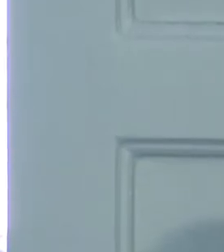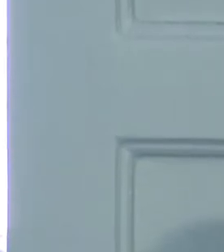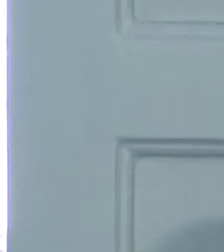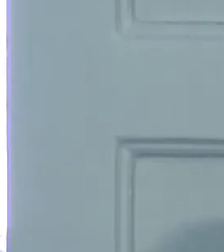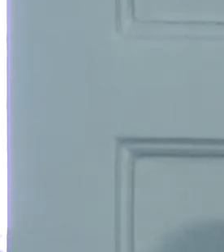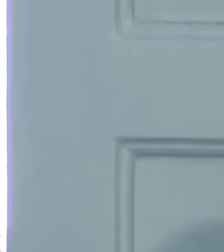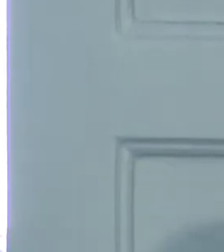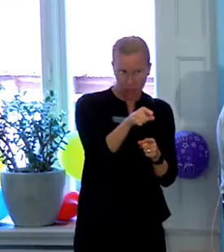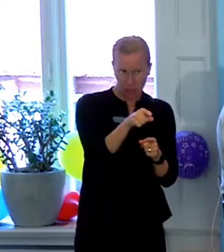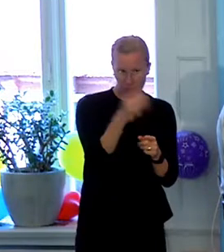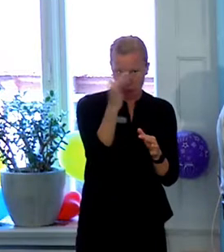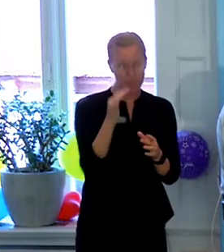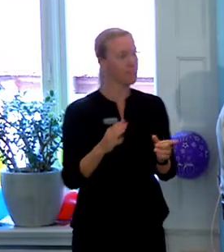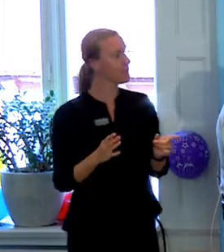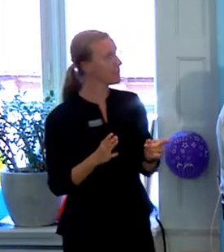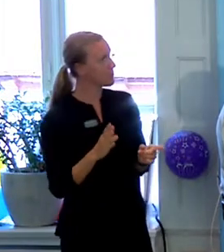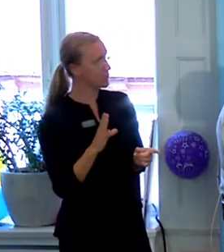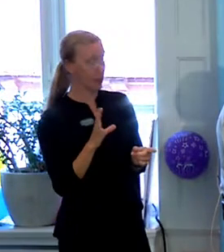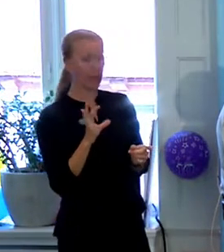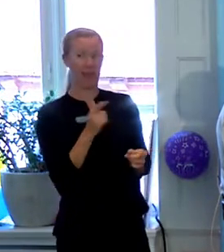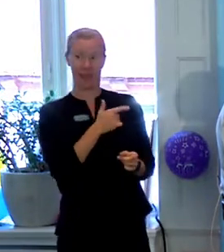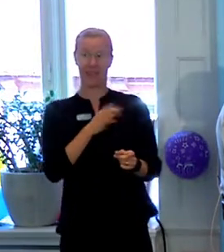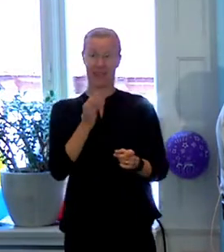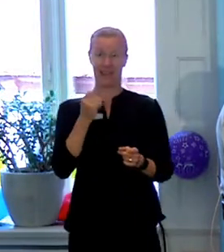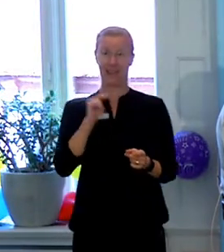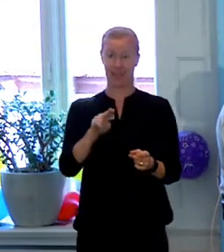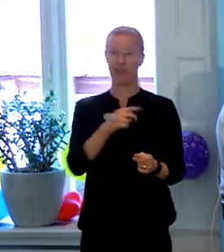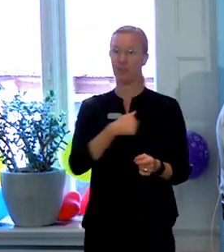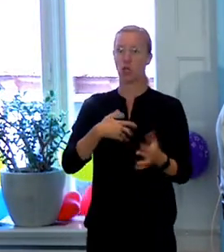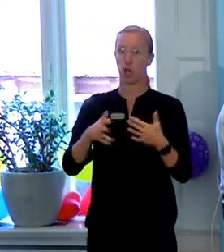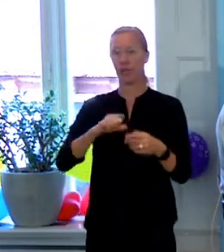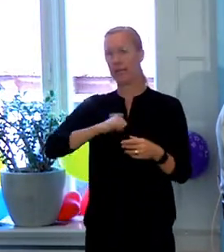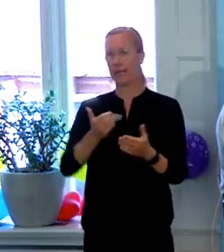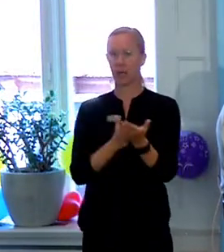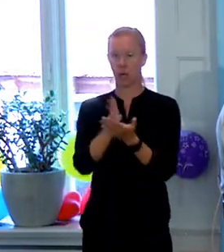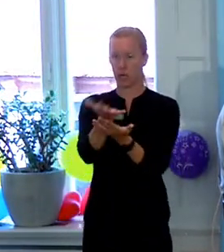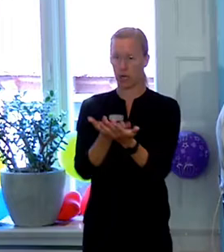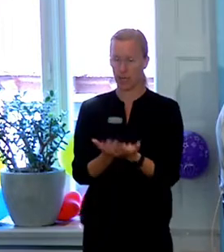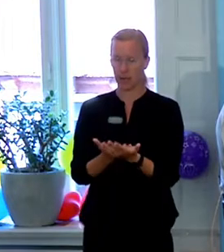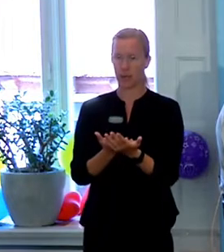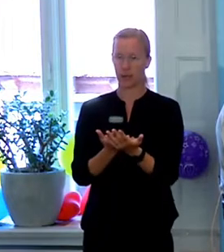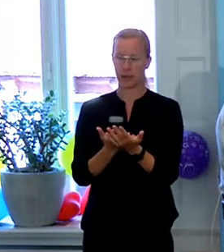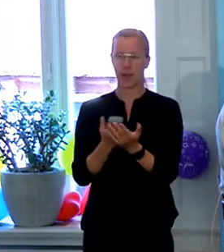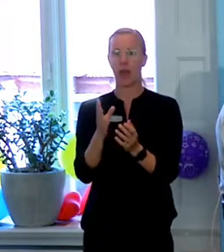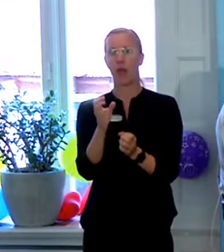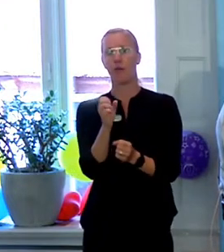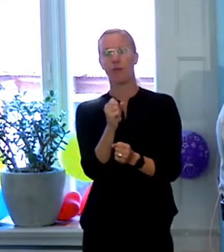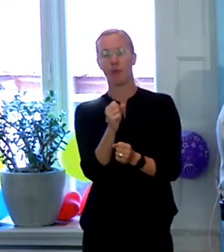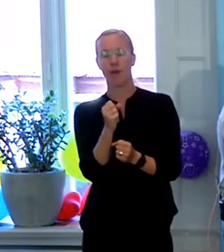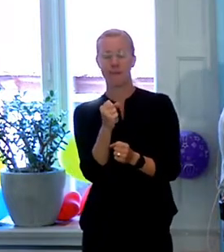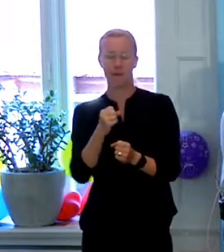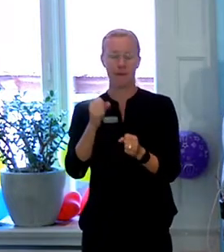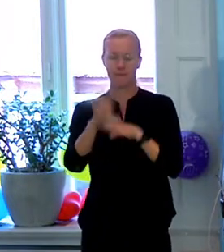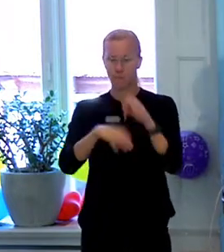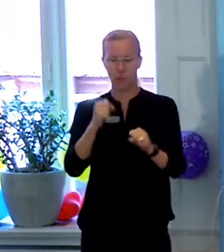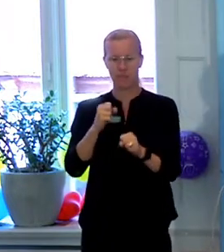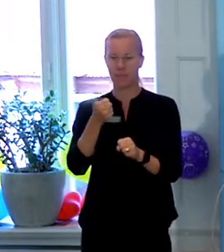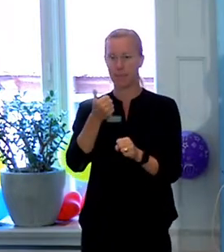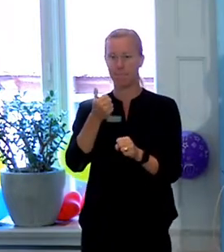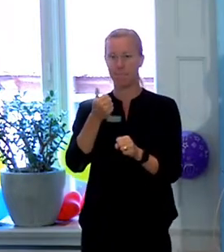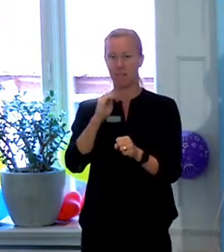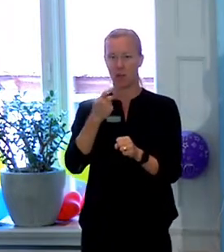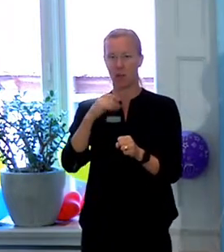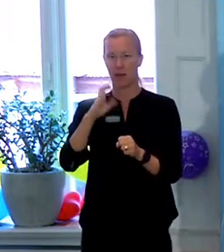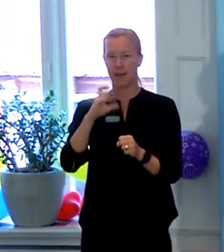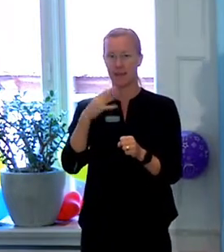det? Vi har gjort en egen kartläggning om det faktiskt. Och det handlar om våldsbejakande extremism. Där har vi också en samordnare som i